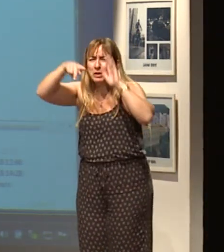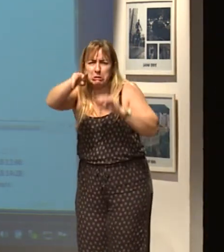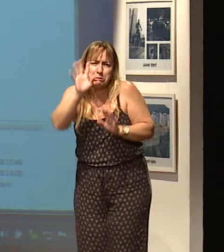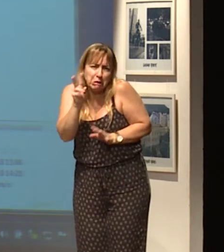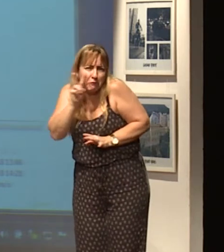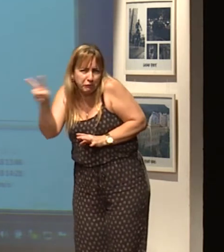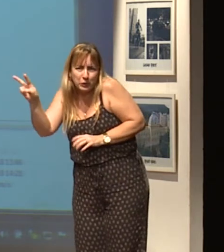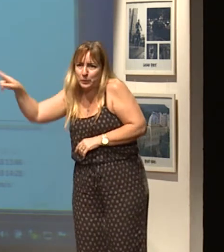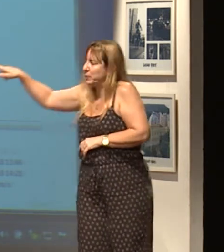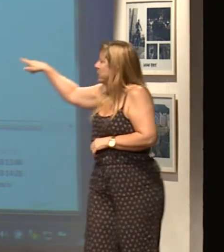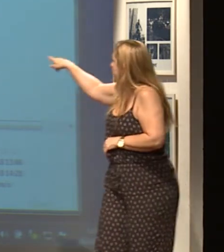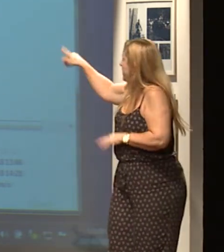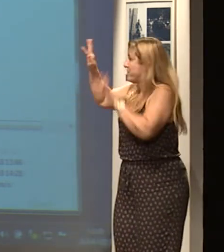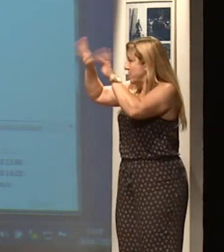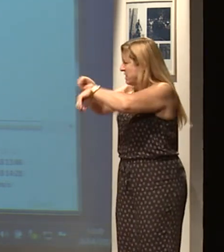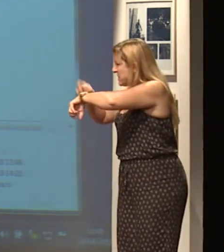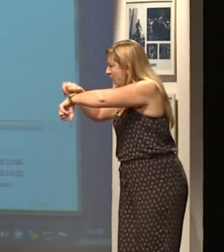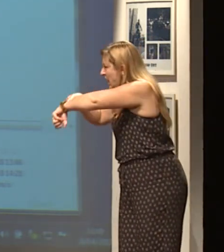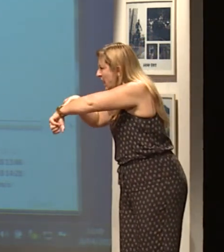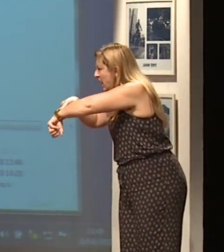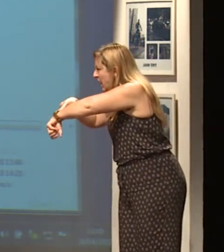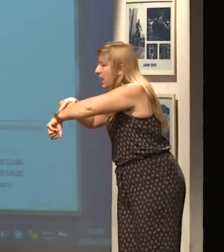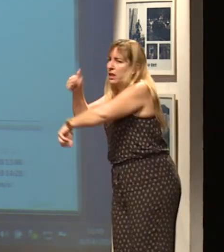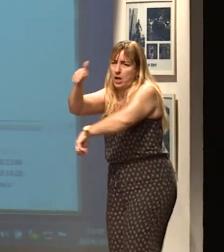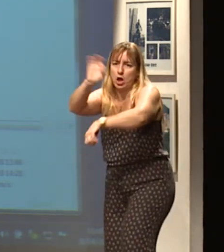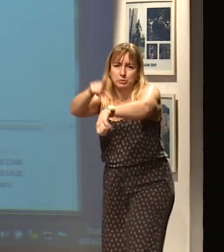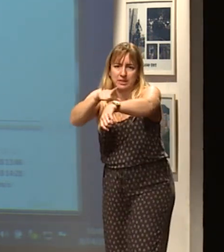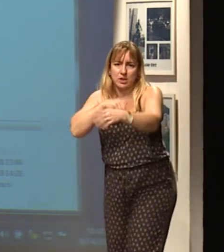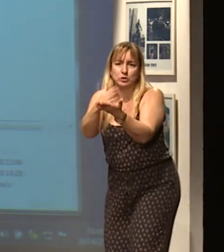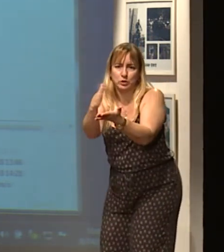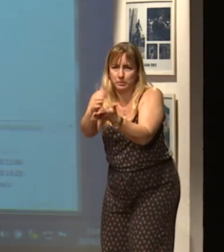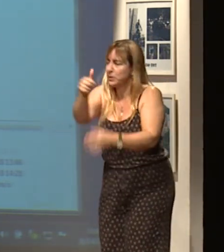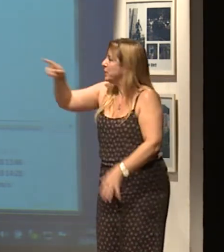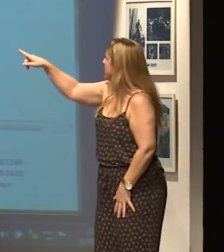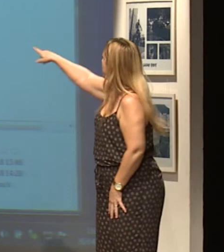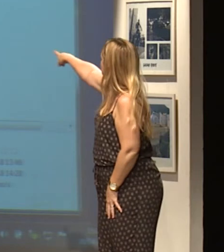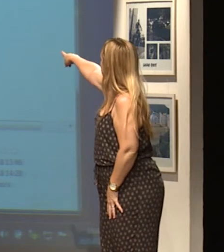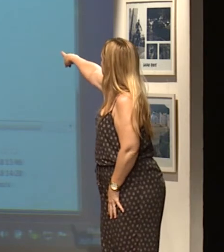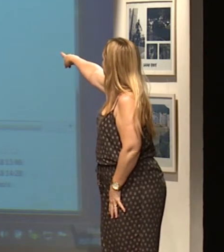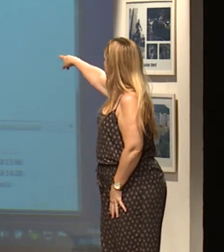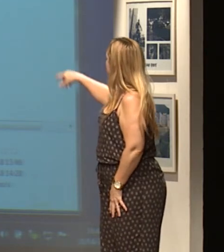Eu gostaria de. Eu não sei se vocês já assistiram esse vídeo. Dá tempo. Dá tempo.